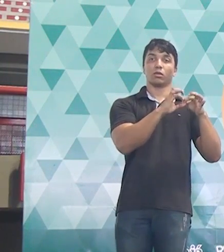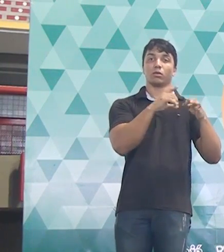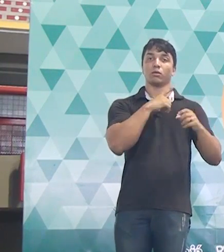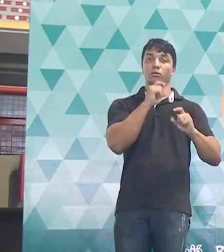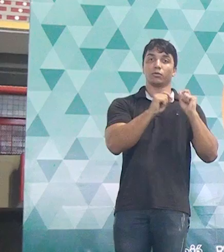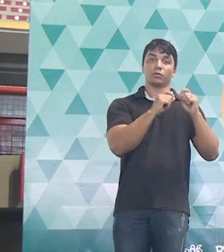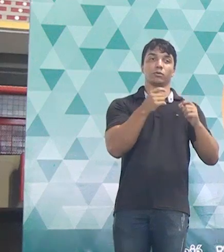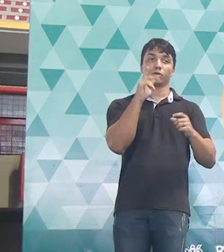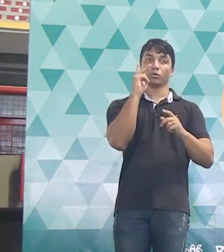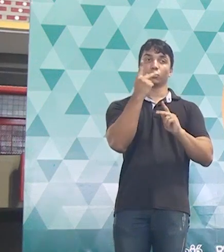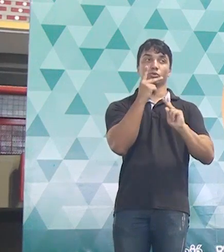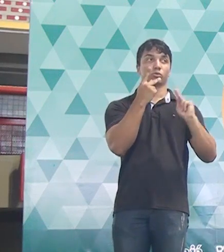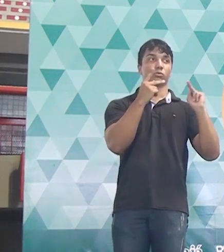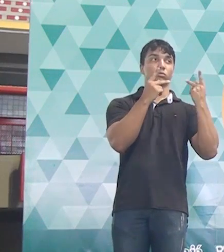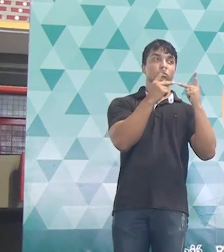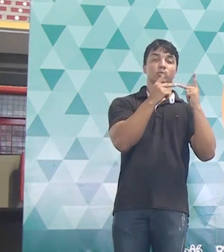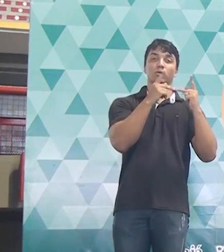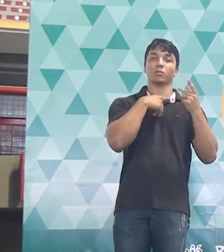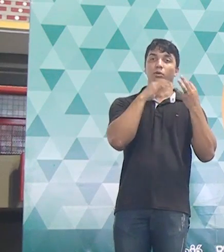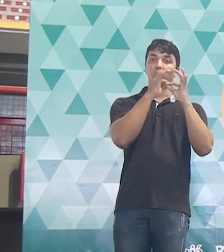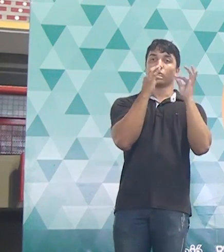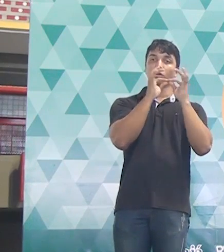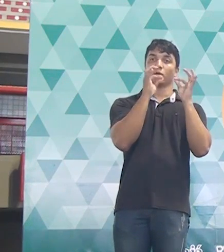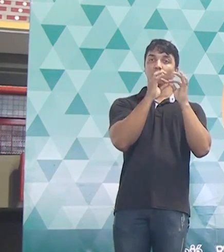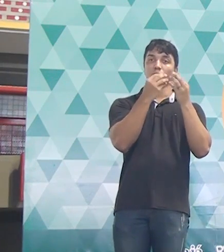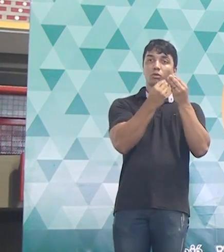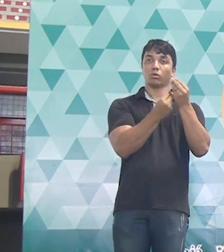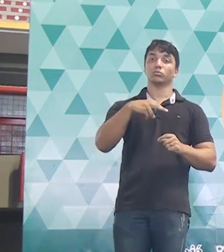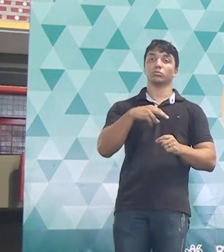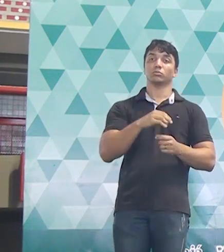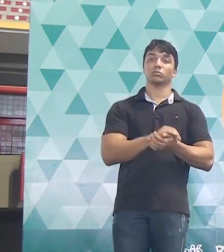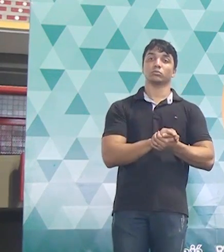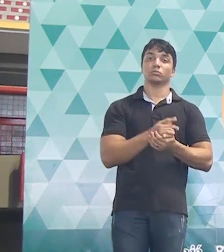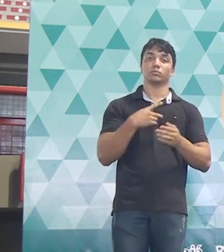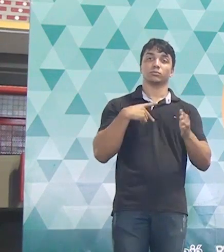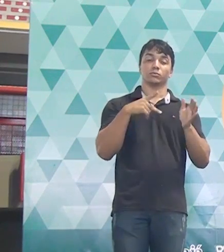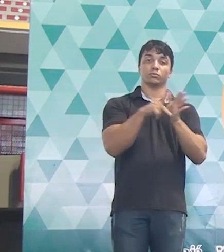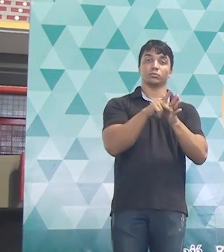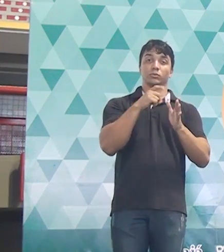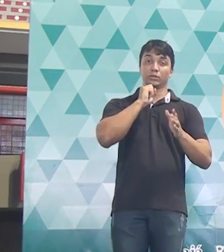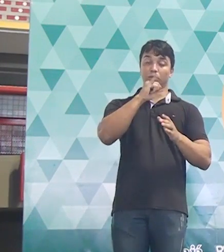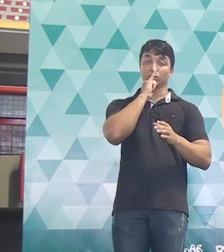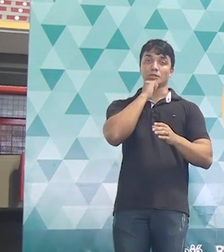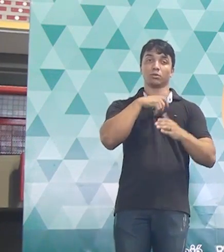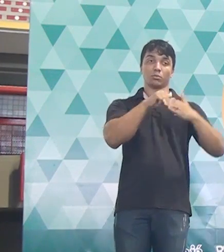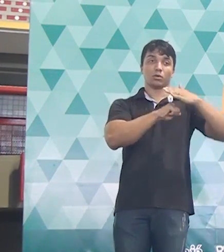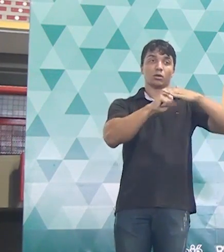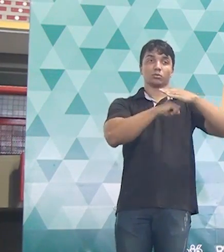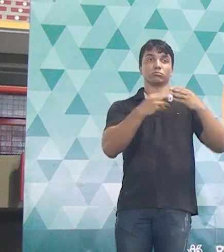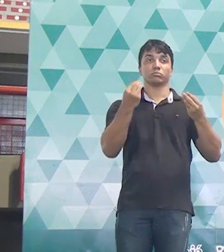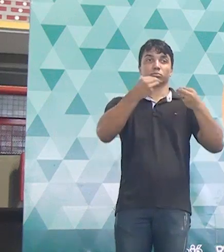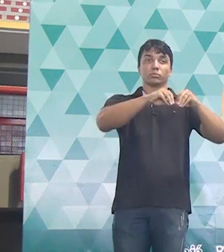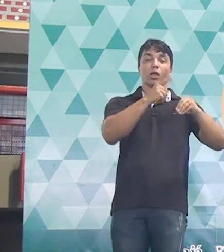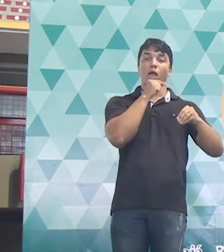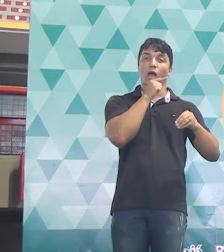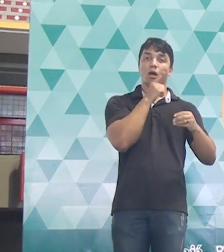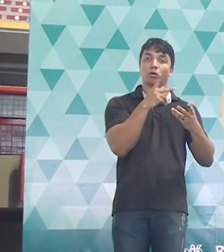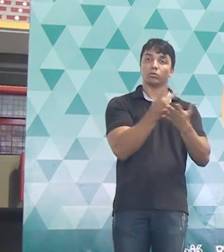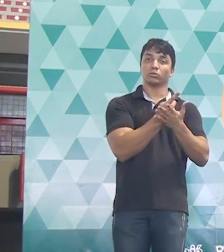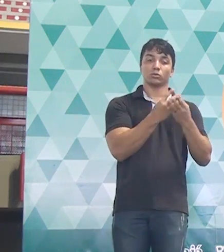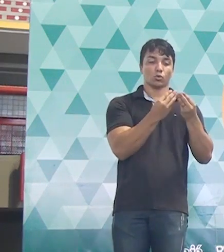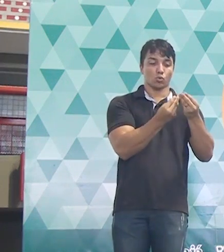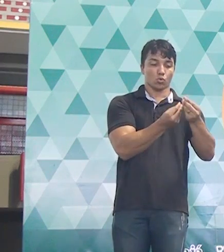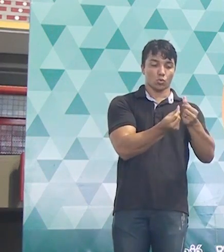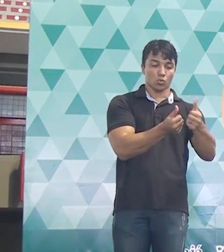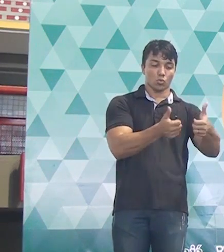entre o hidrogênio e o restante da molécula, produzindo íons. Toda vida que um ácido é colocado em água, ele sofre ionização.